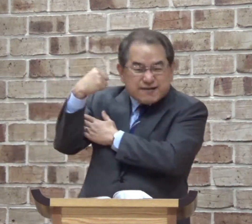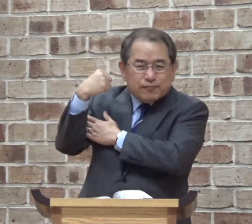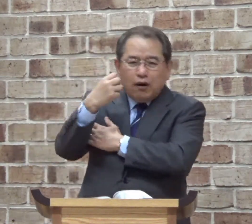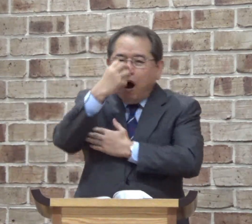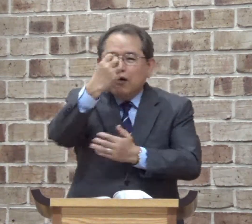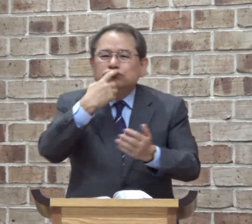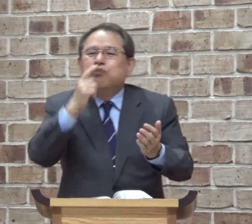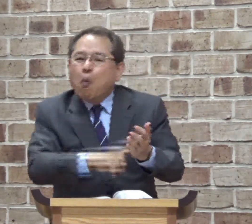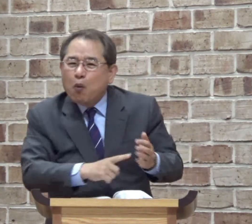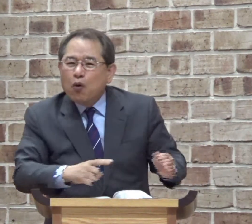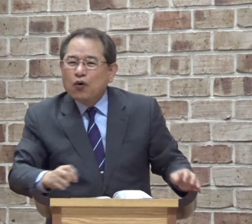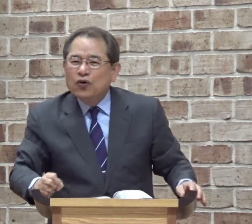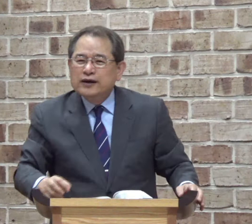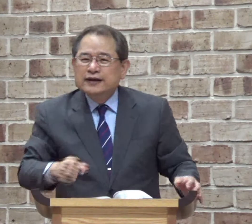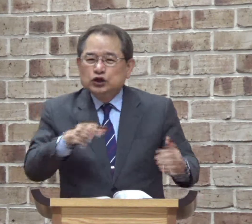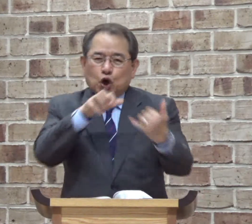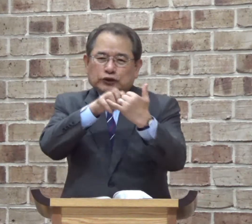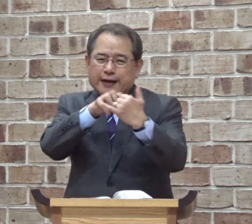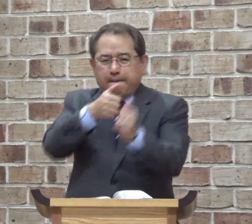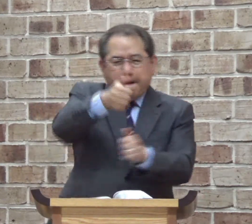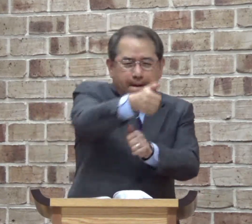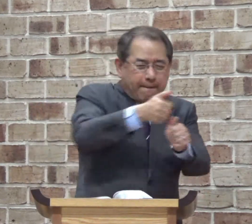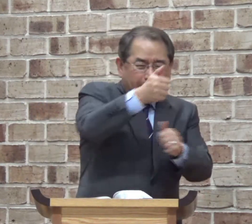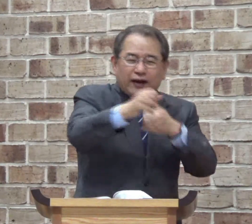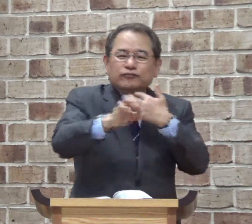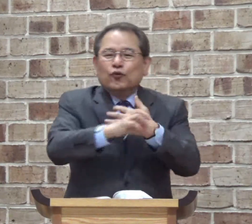마찬가지입니다. 전쟁에 늘 이기는 사람도 교만해지기 쉽습니다.